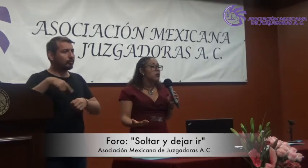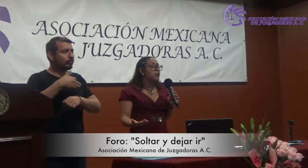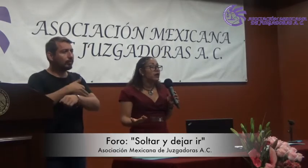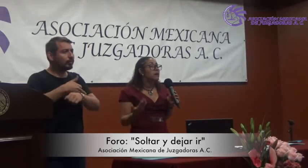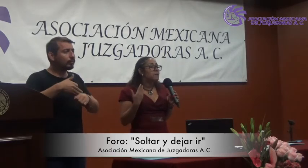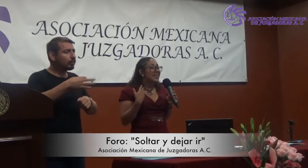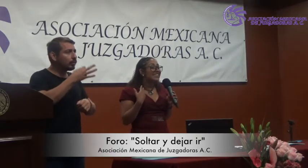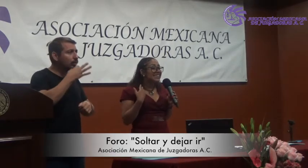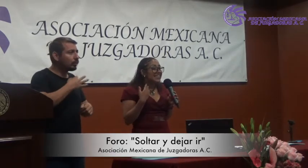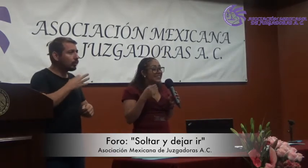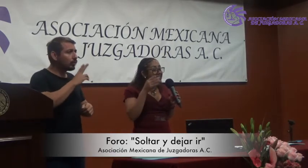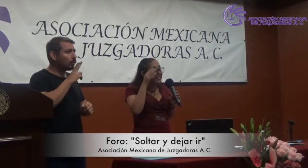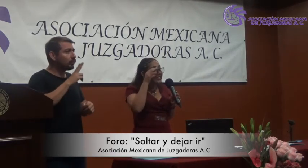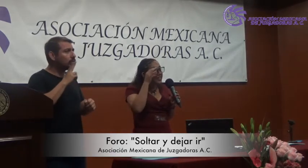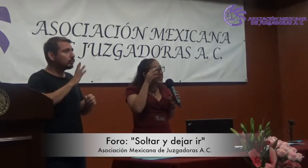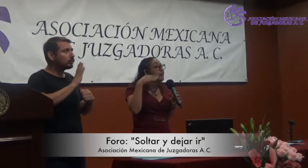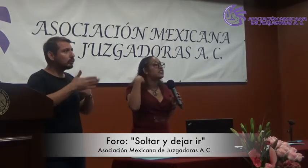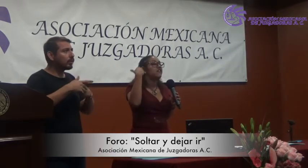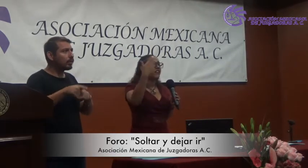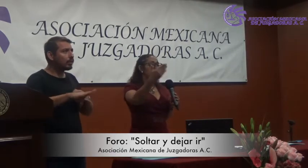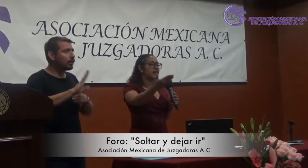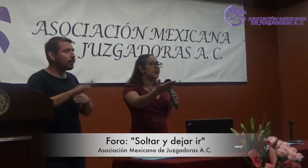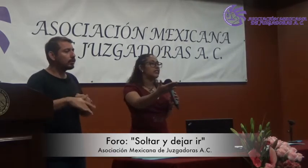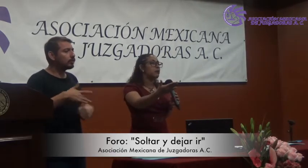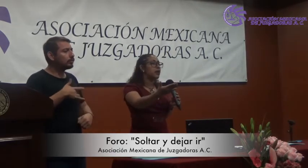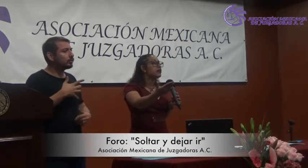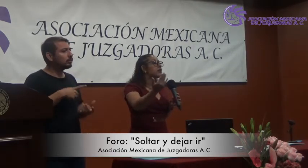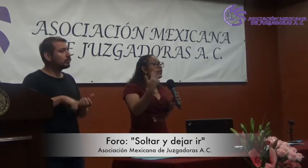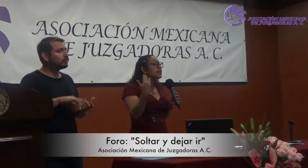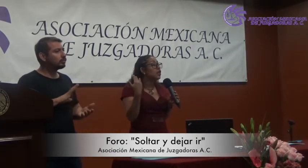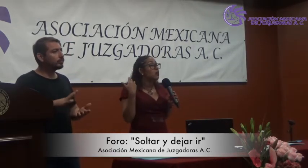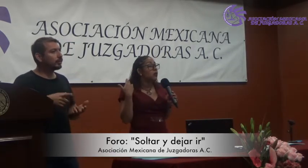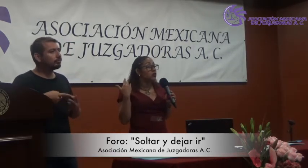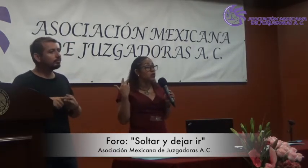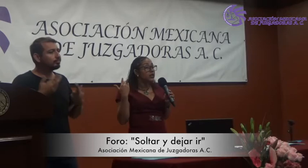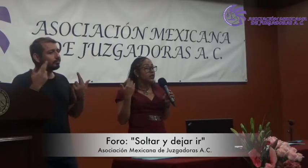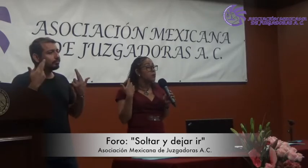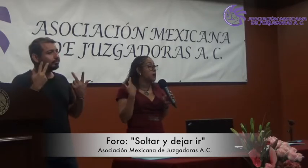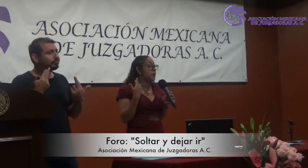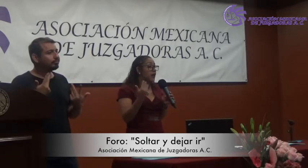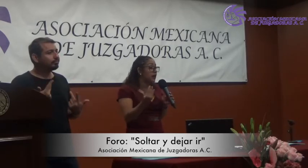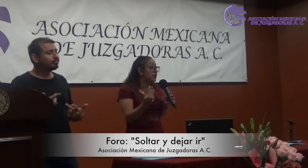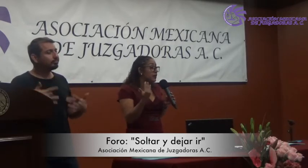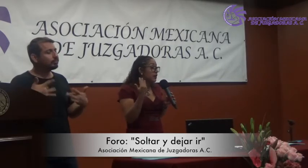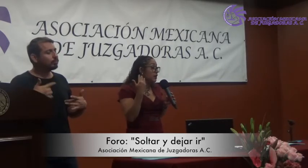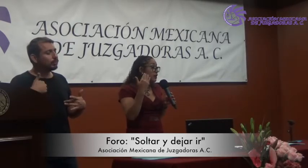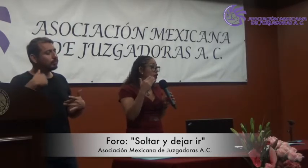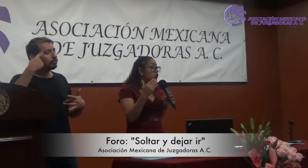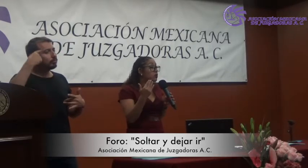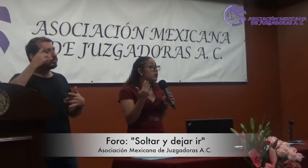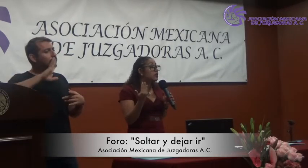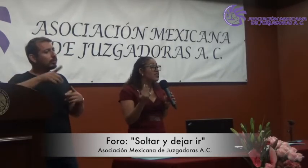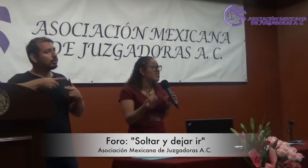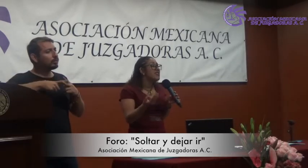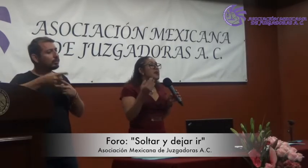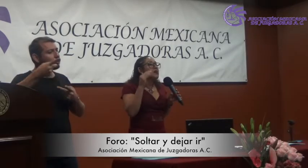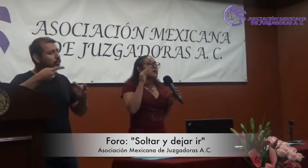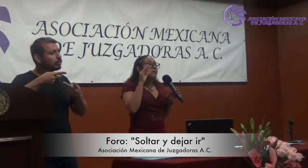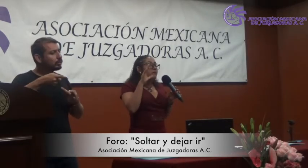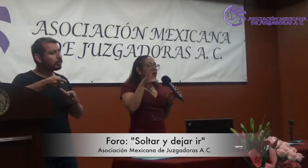duelo, porque empiezas a entender que vas a enfrentar esa pérdida. Tienes la oportunidad de prepararte en algún